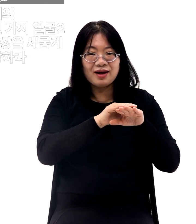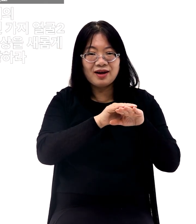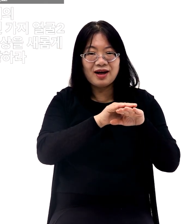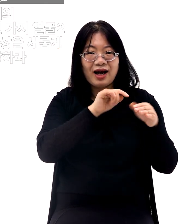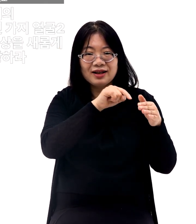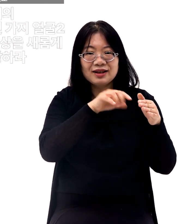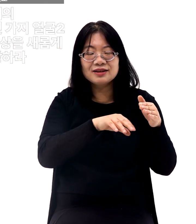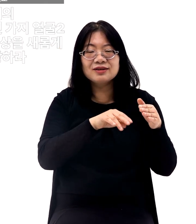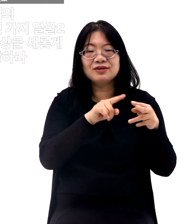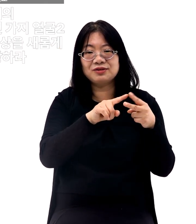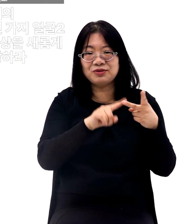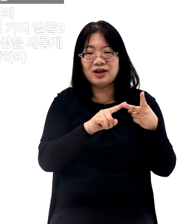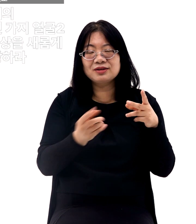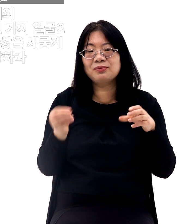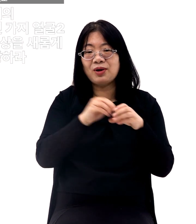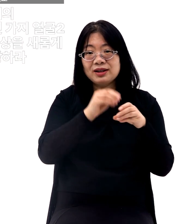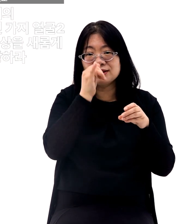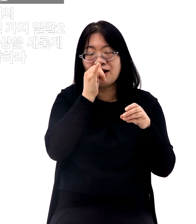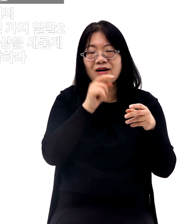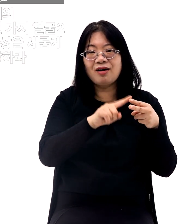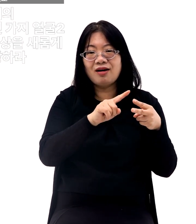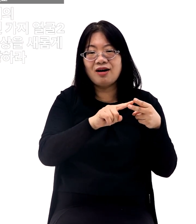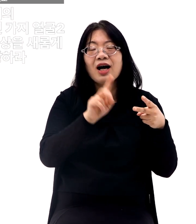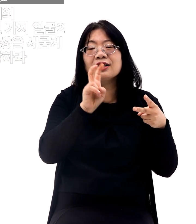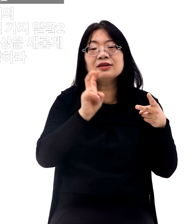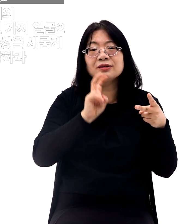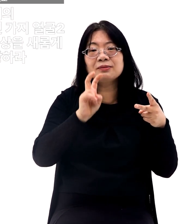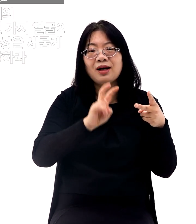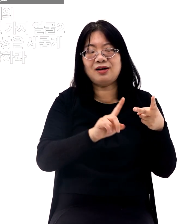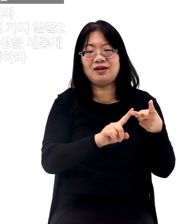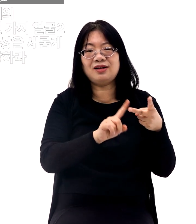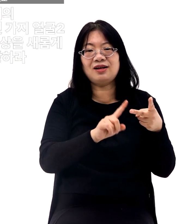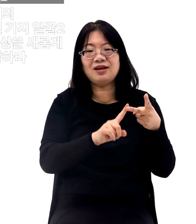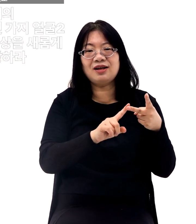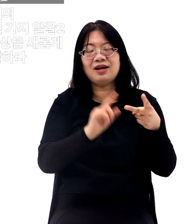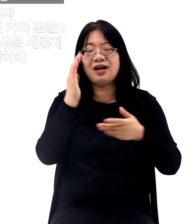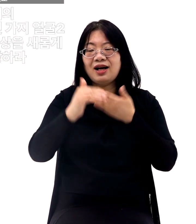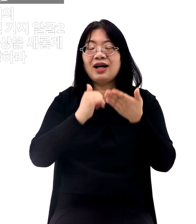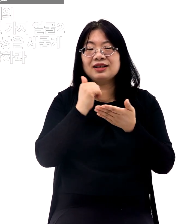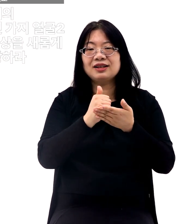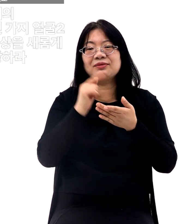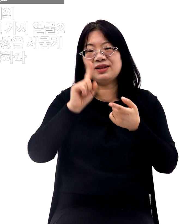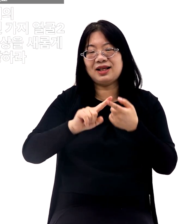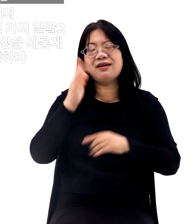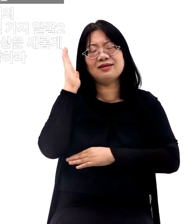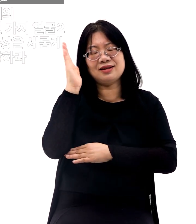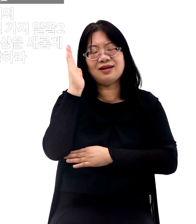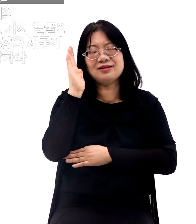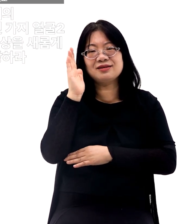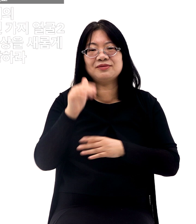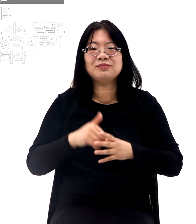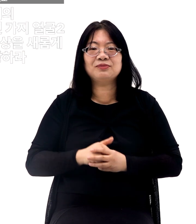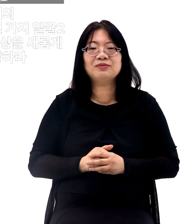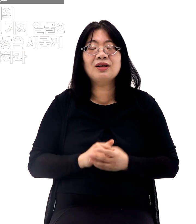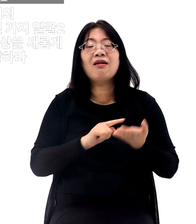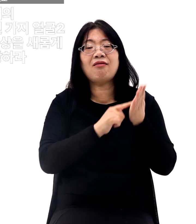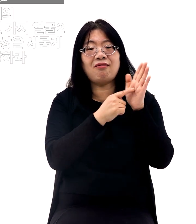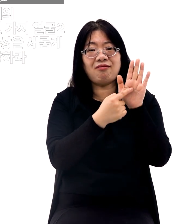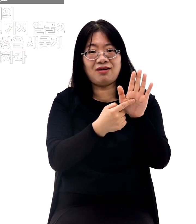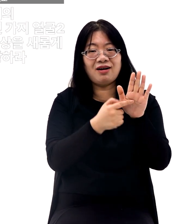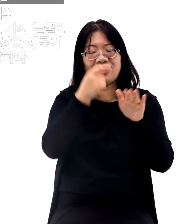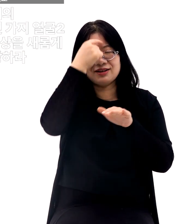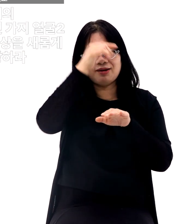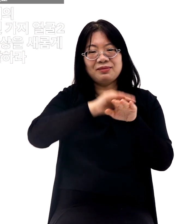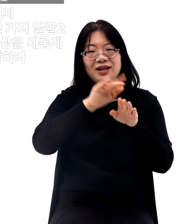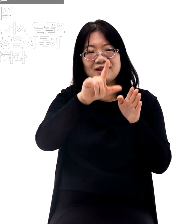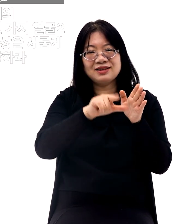다 공존해요. 음악과 또 하나는 뭐죠? 하나님의 스토리. 이거를 우리가 예배